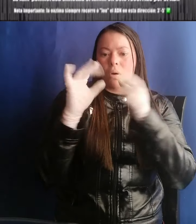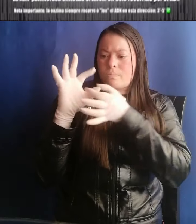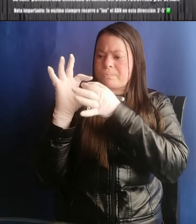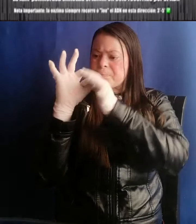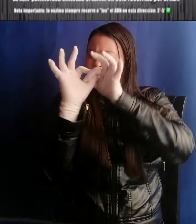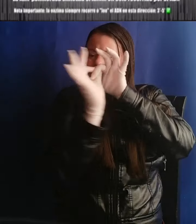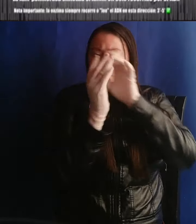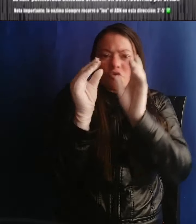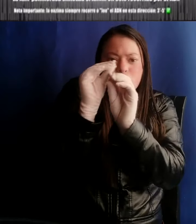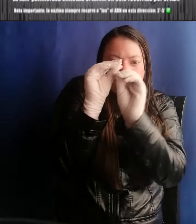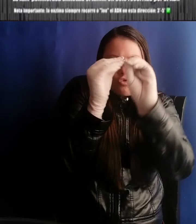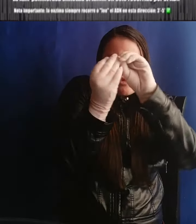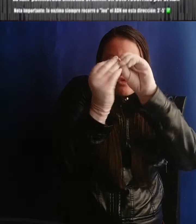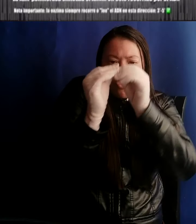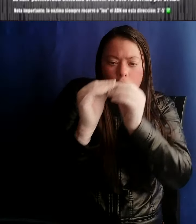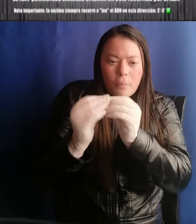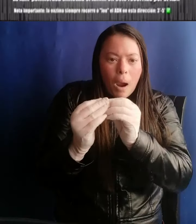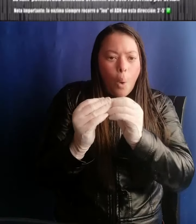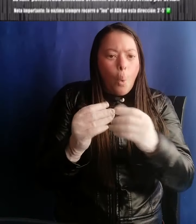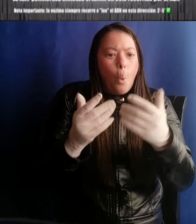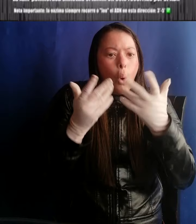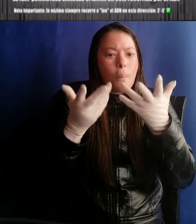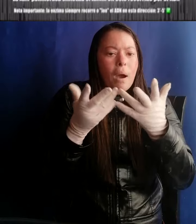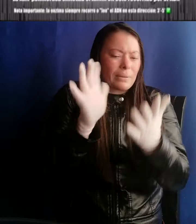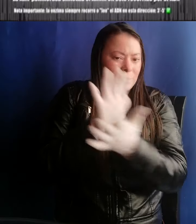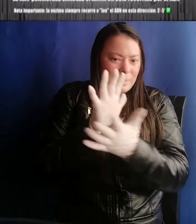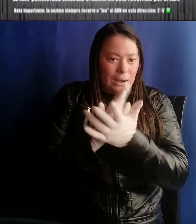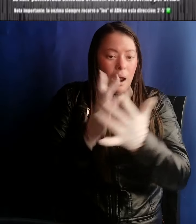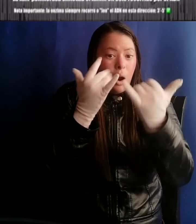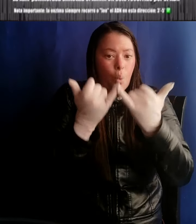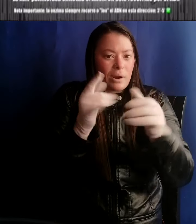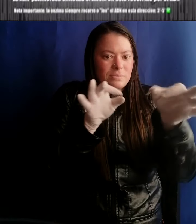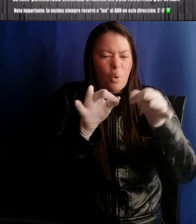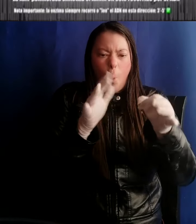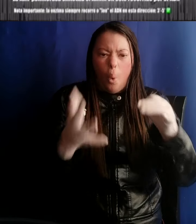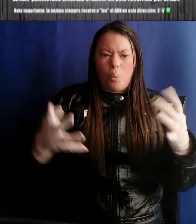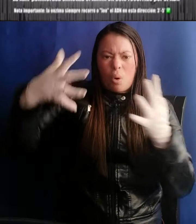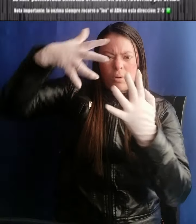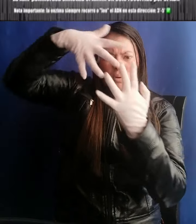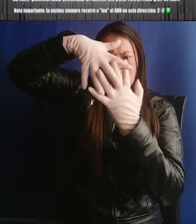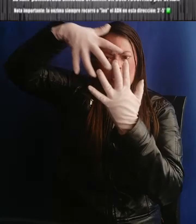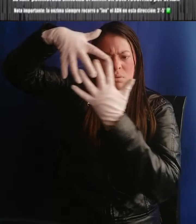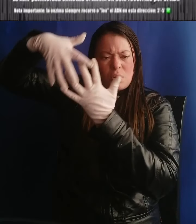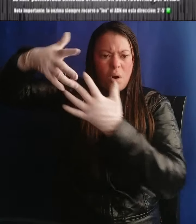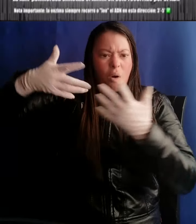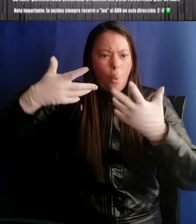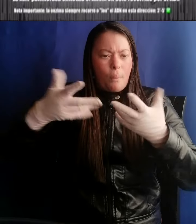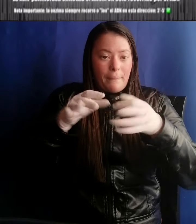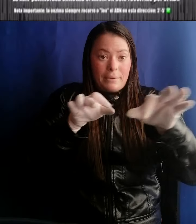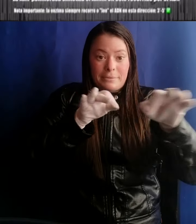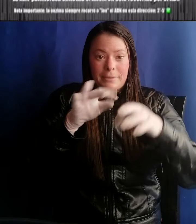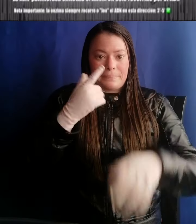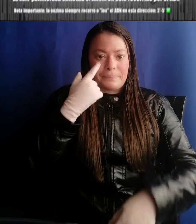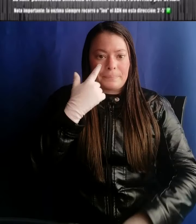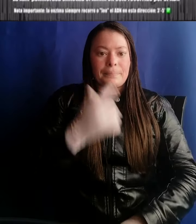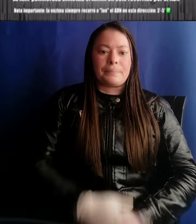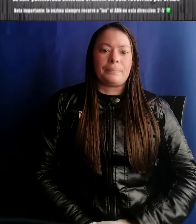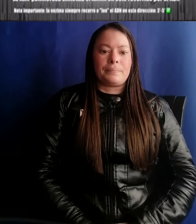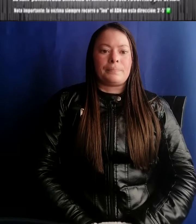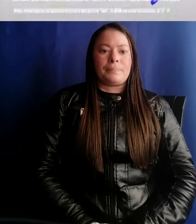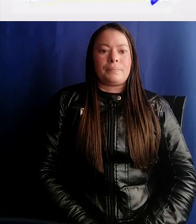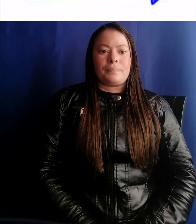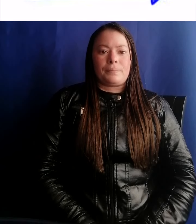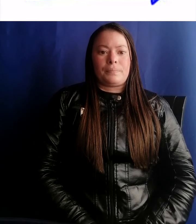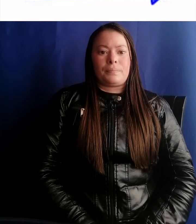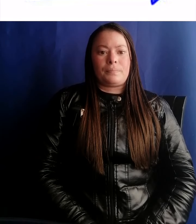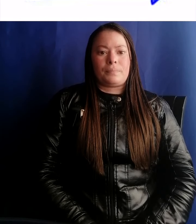molde, la ARN polimerasa construye la hebra del ARN mensajero. ¿Cómo lo hace? No te preocupes, aquí te lo